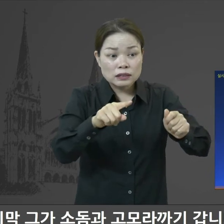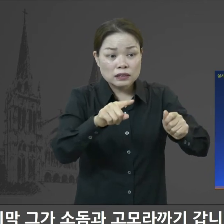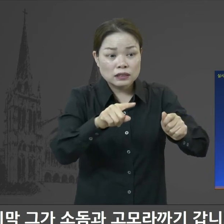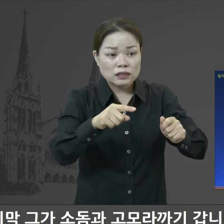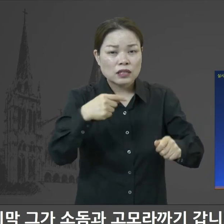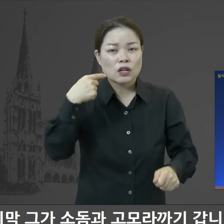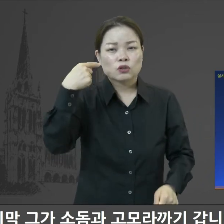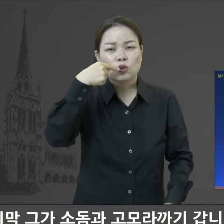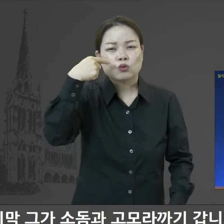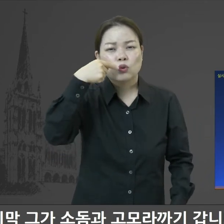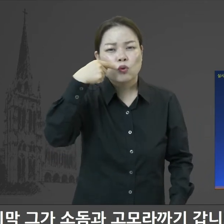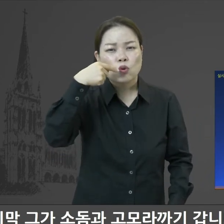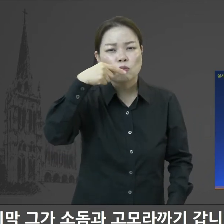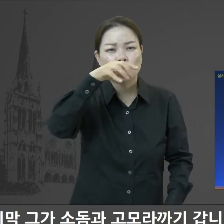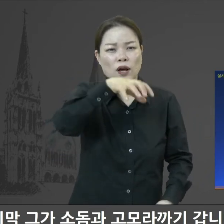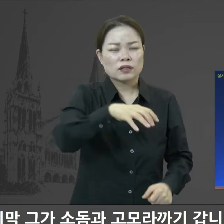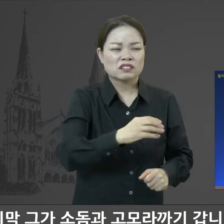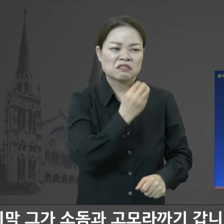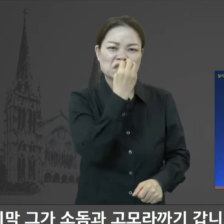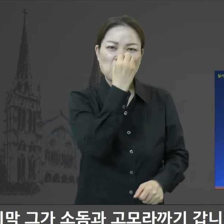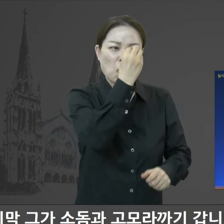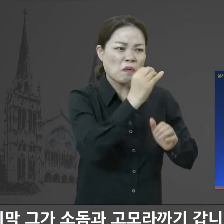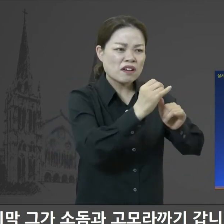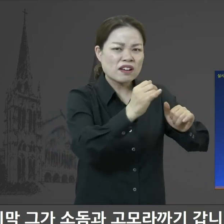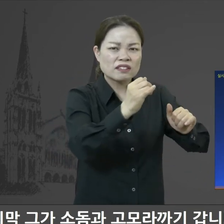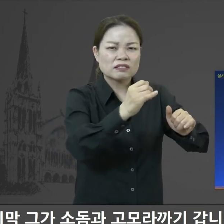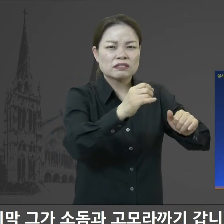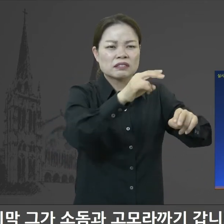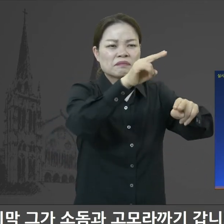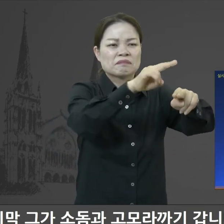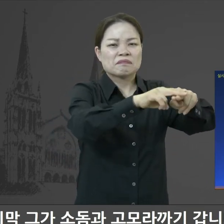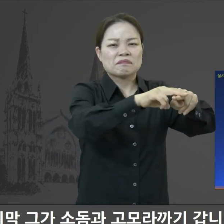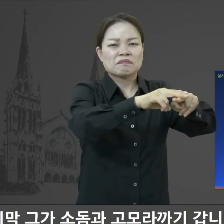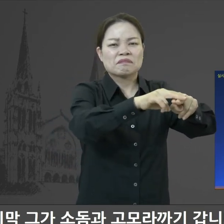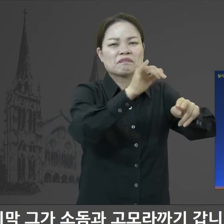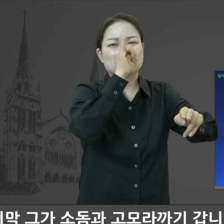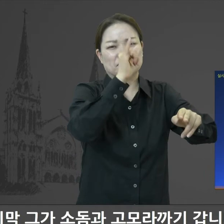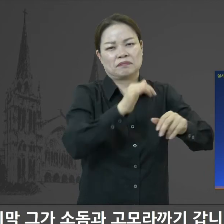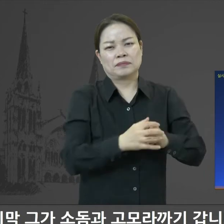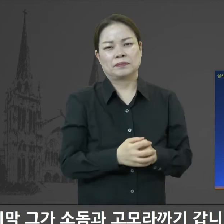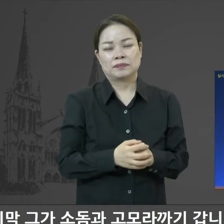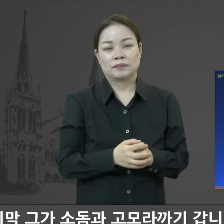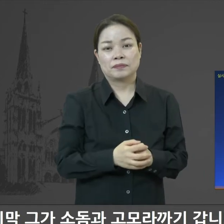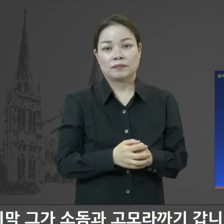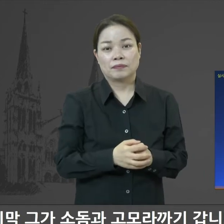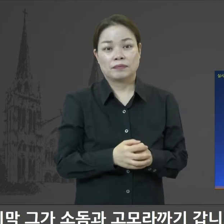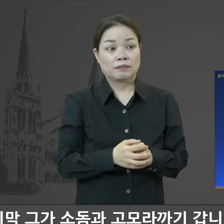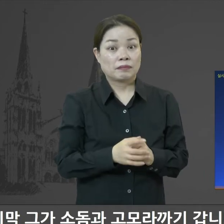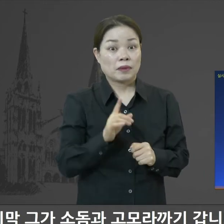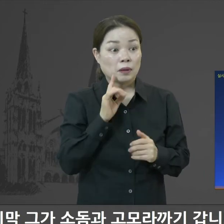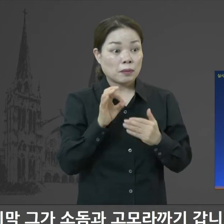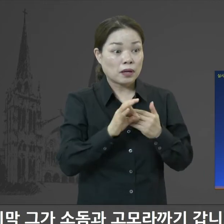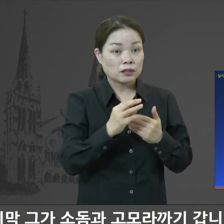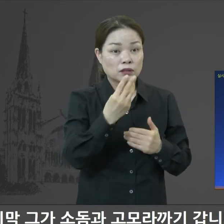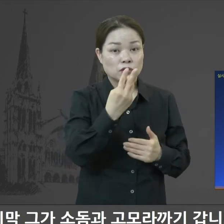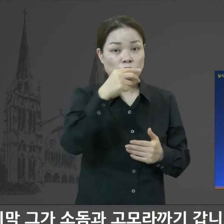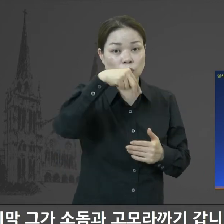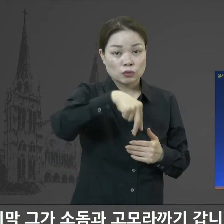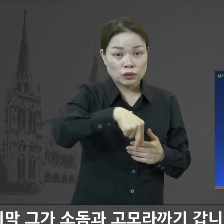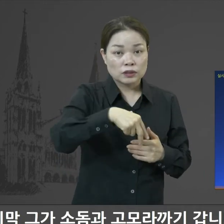소돔과 고모라에 오만한 자들이 자리를 잡고 있었다는 것입니다. 만약